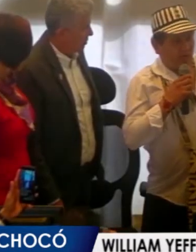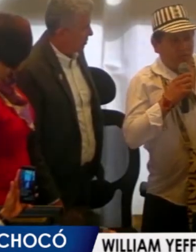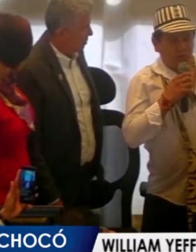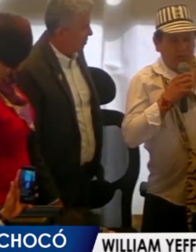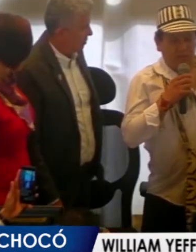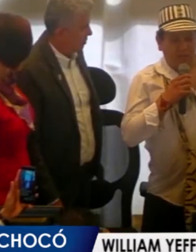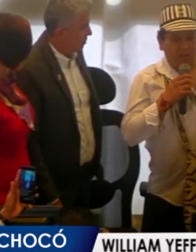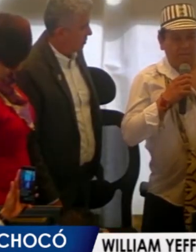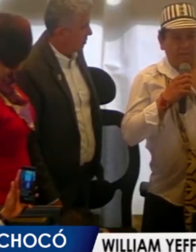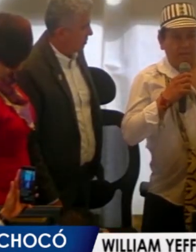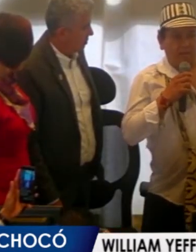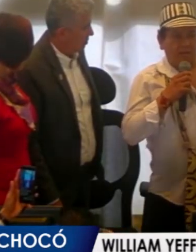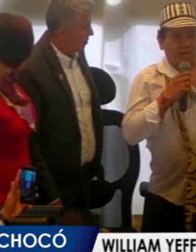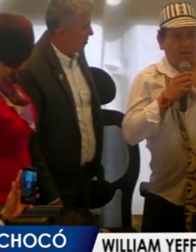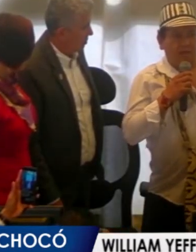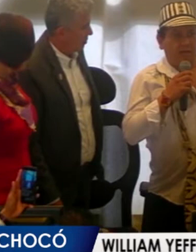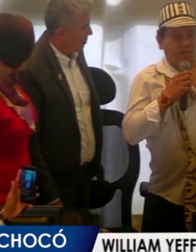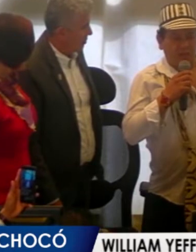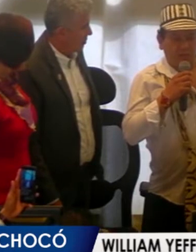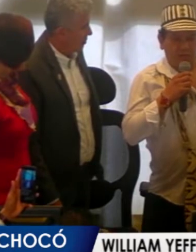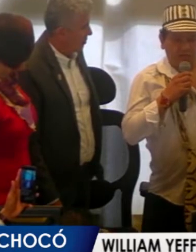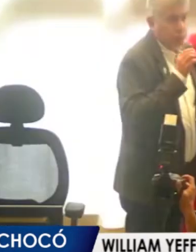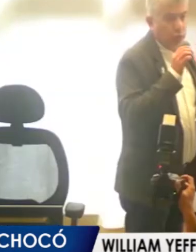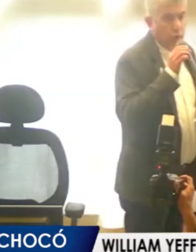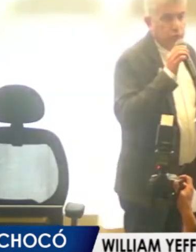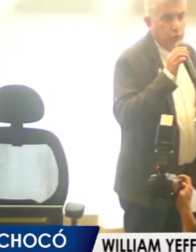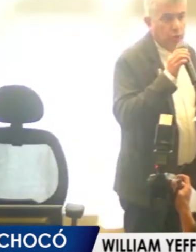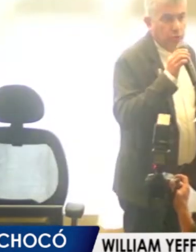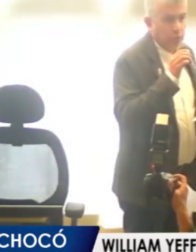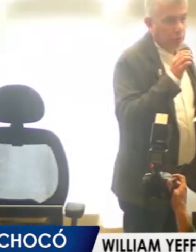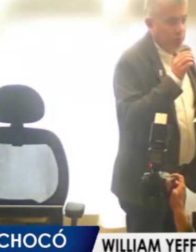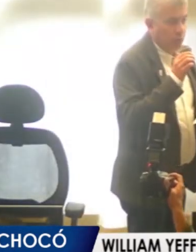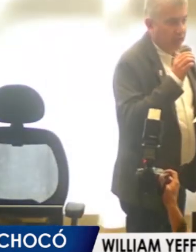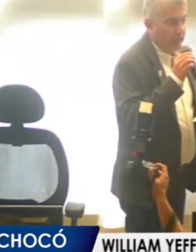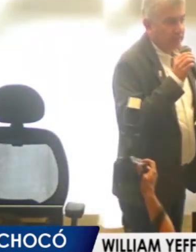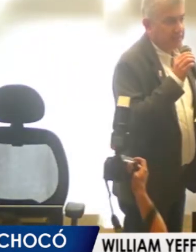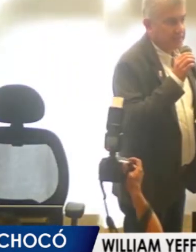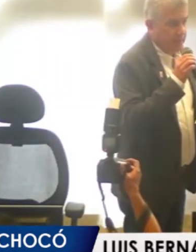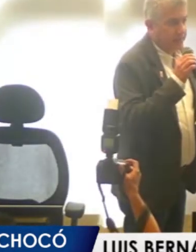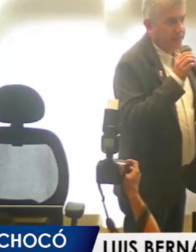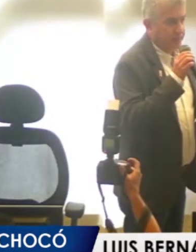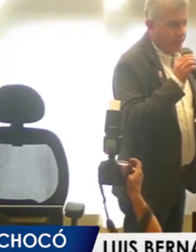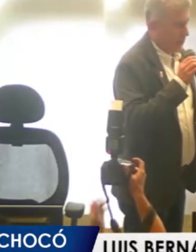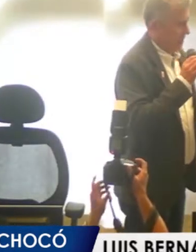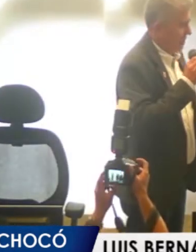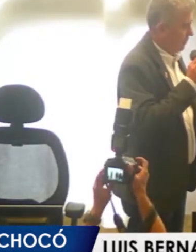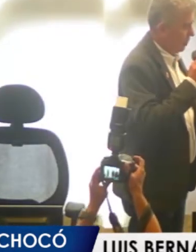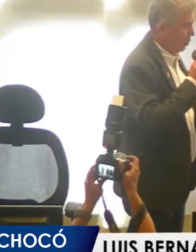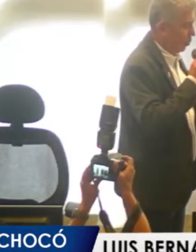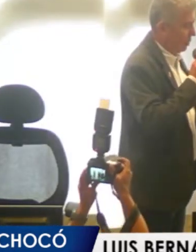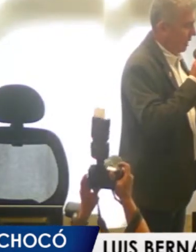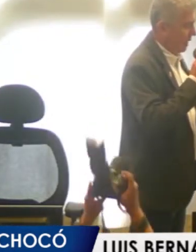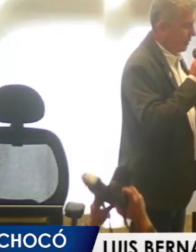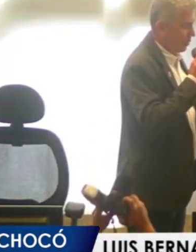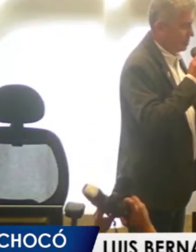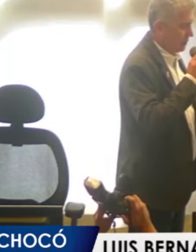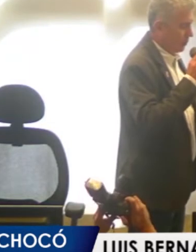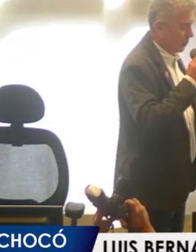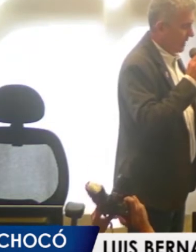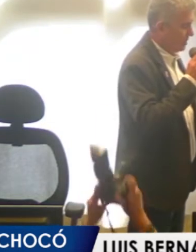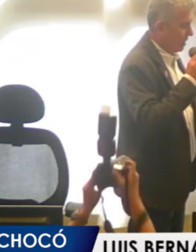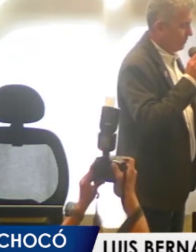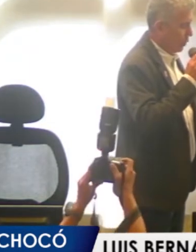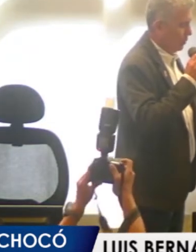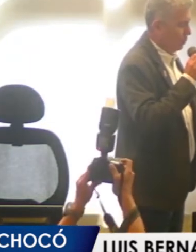Jeffer como nuevo personero de la capital antioqueña. Doctor William Jeffer Vivas, jura a Dios